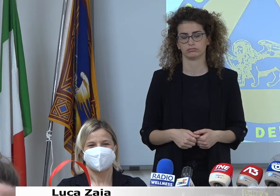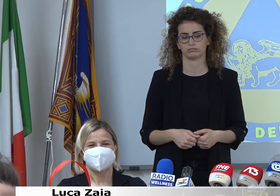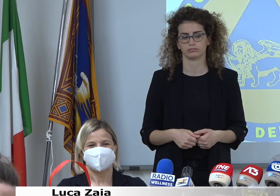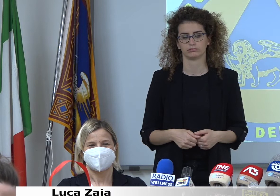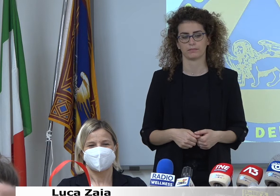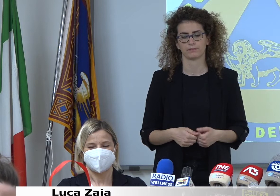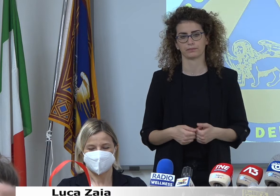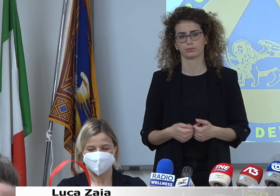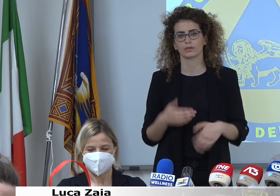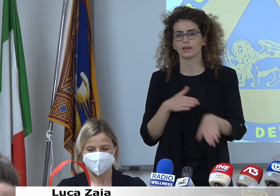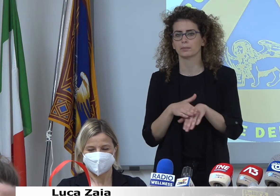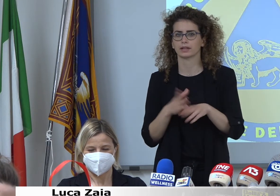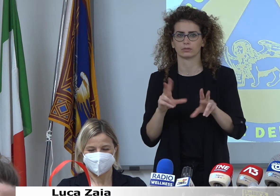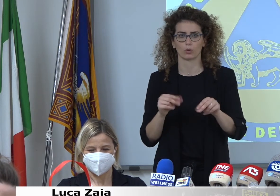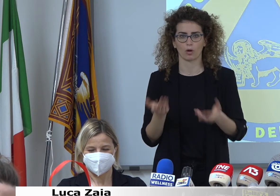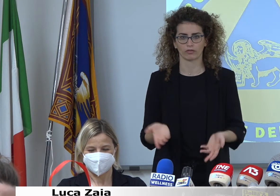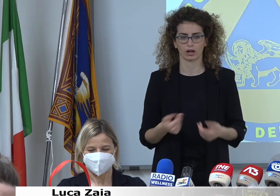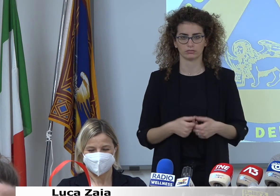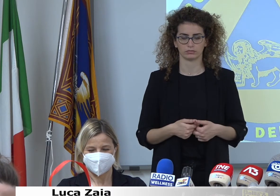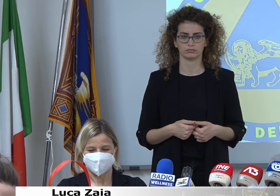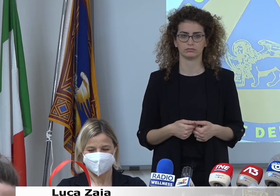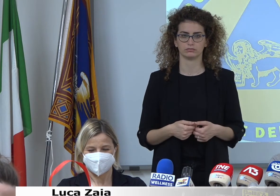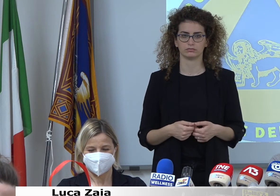è un'esperienza nuova,